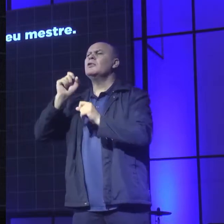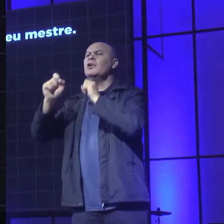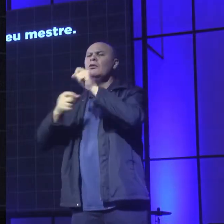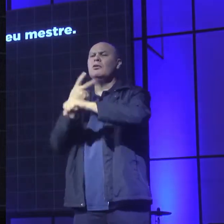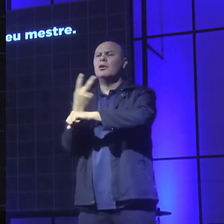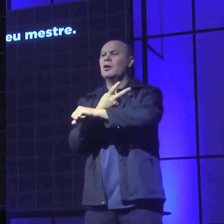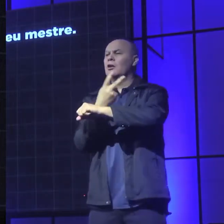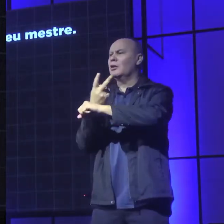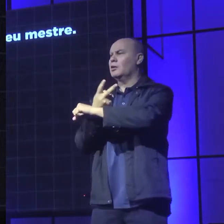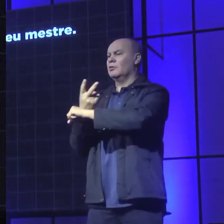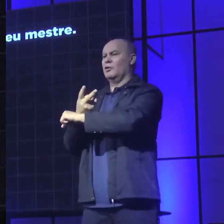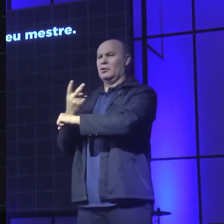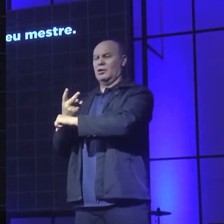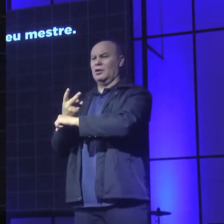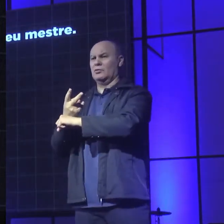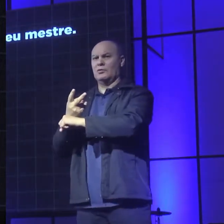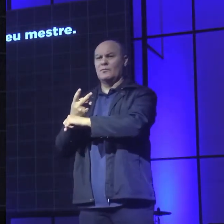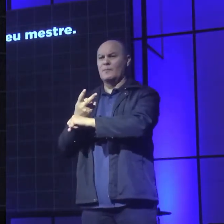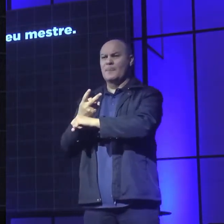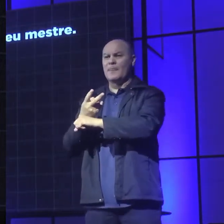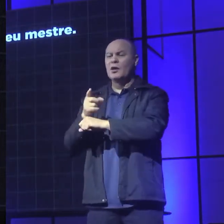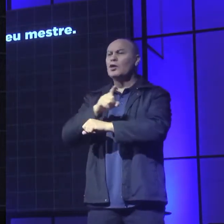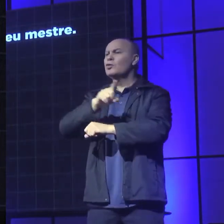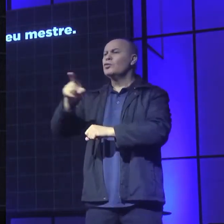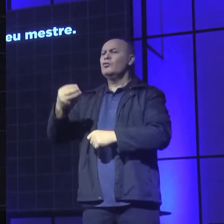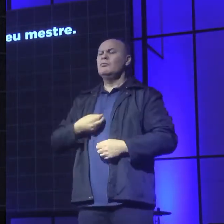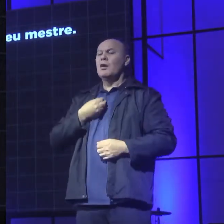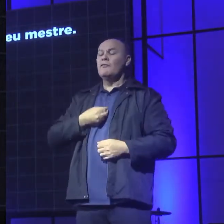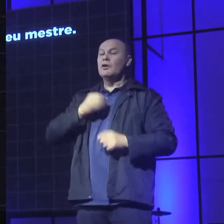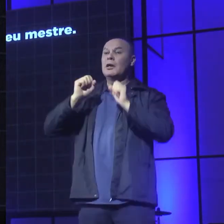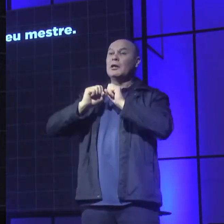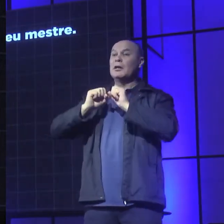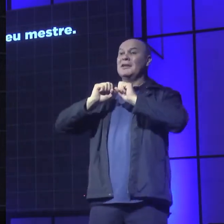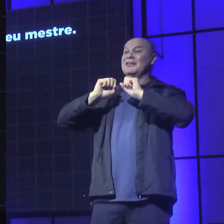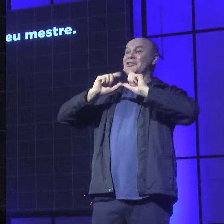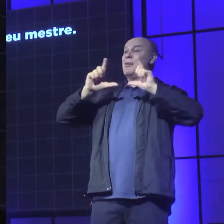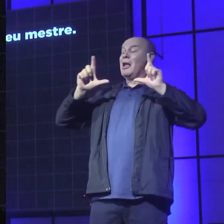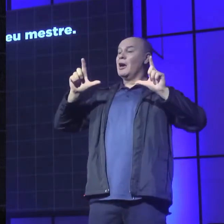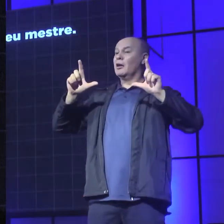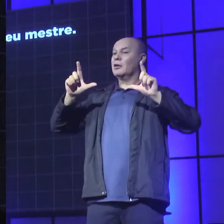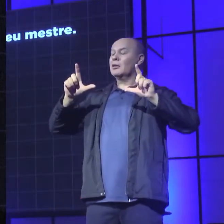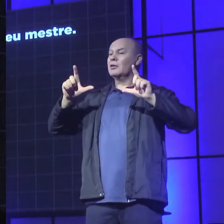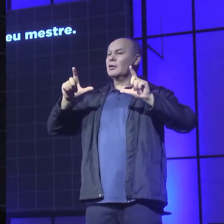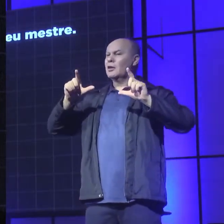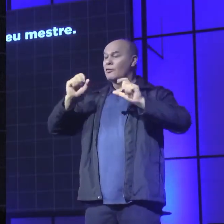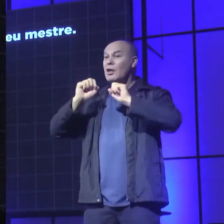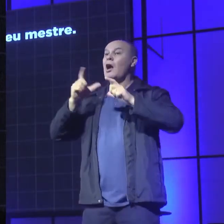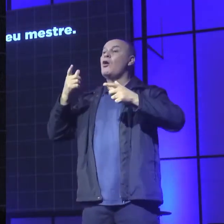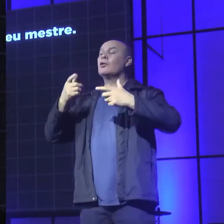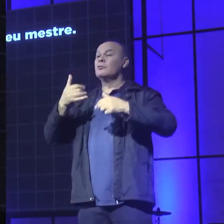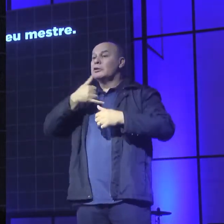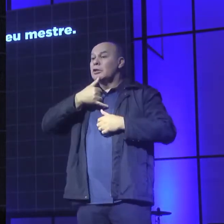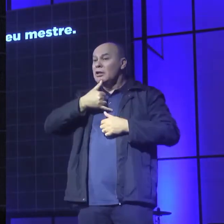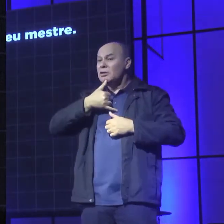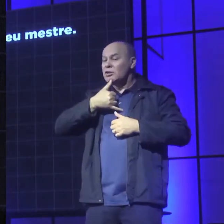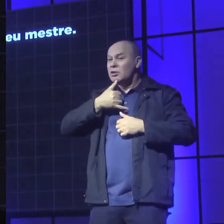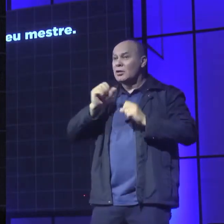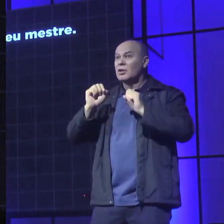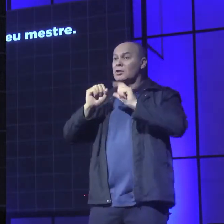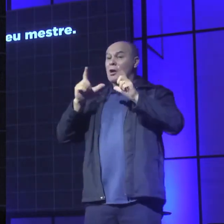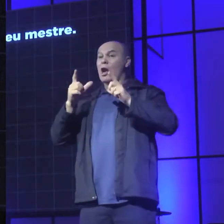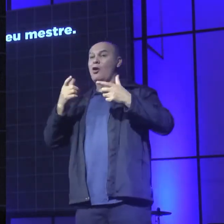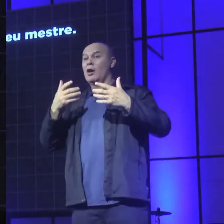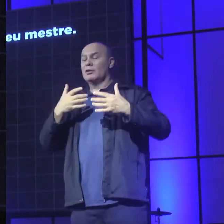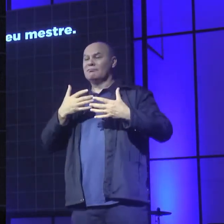faz levantar todos os dias, é que define quem é o seu mestre. E quando nós olhamos para a vida de Nicodemos, já a terceira vez que o nome